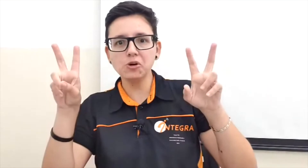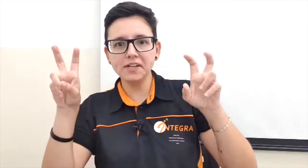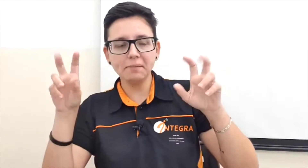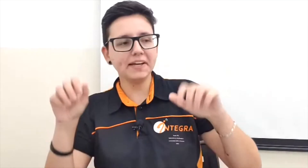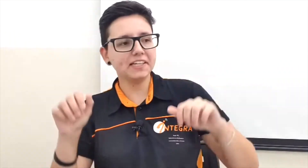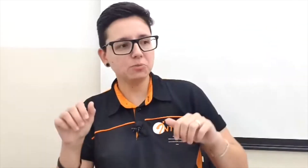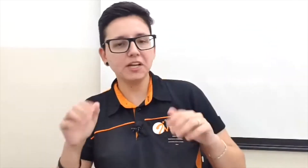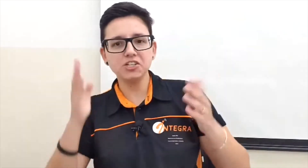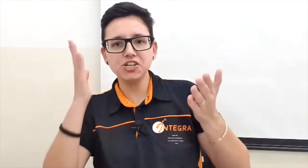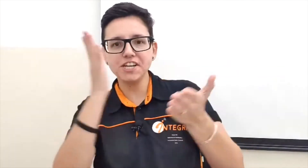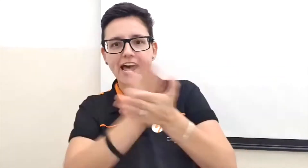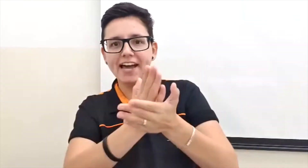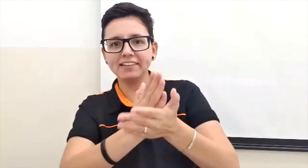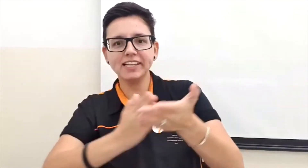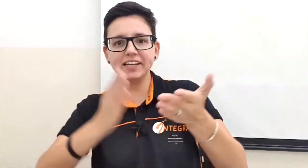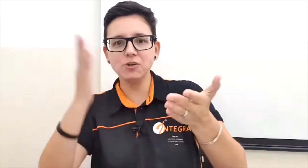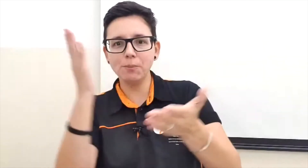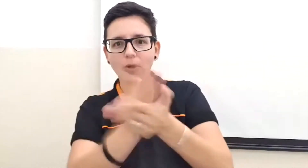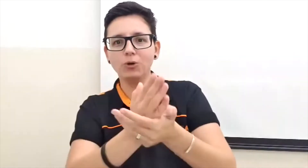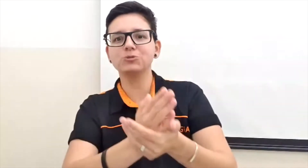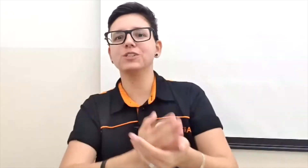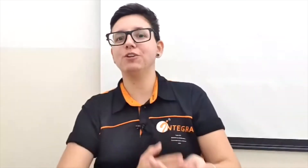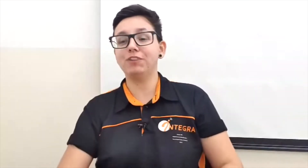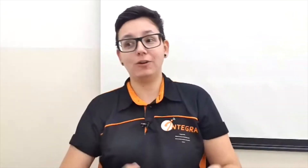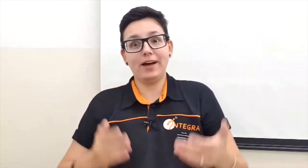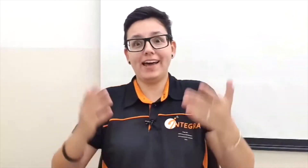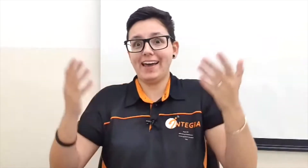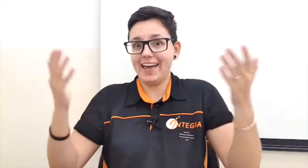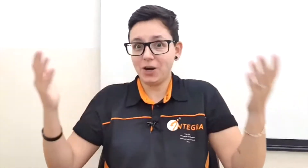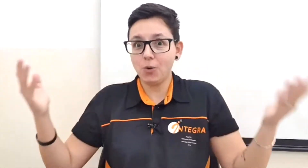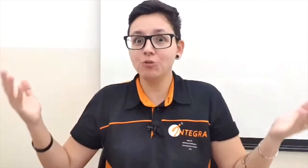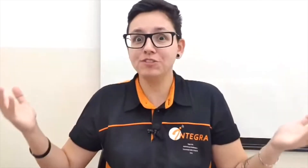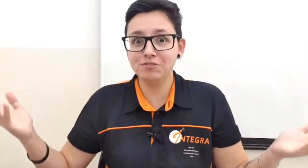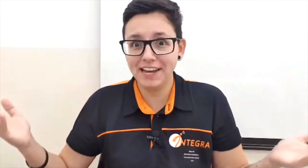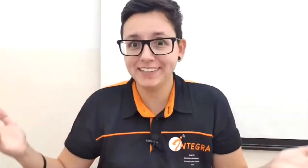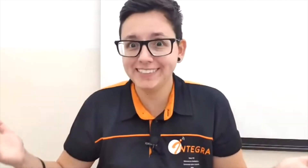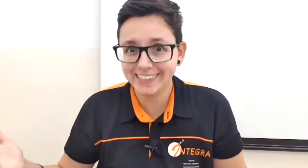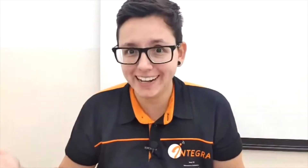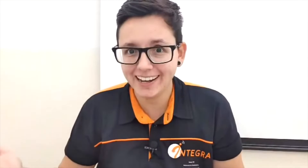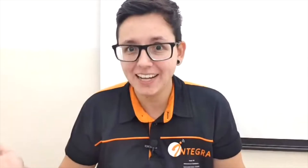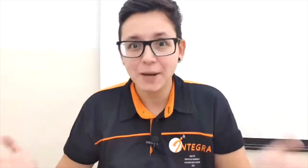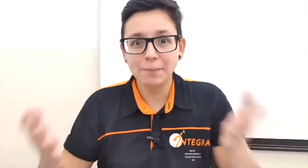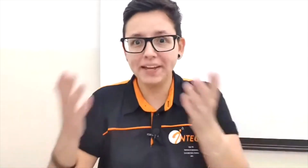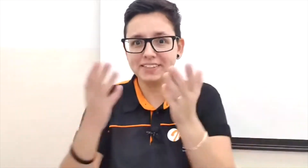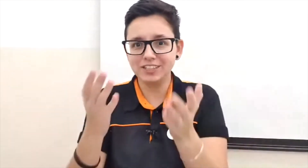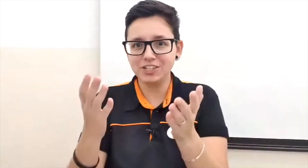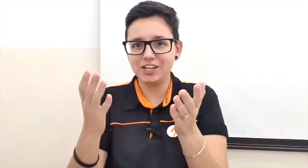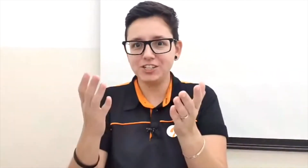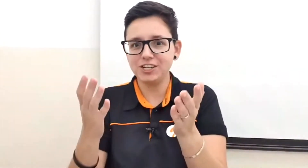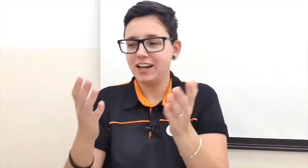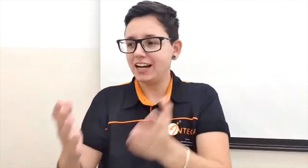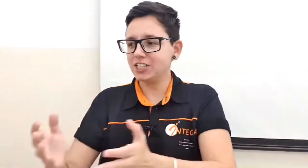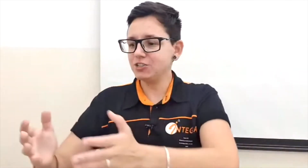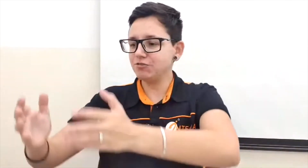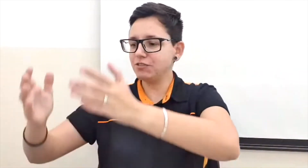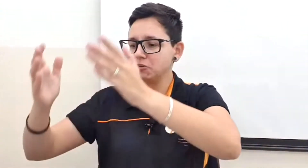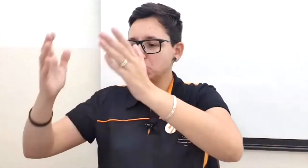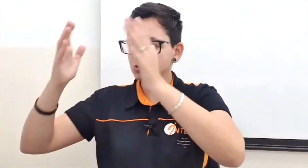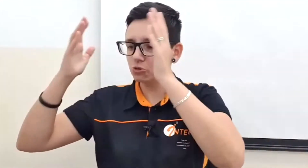surda mesmo, hein? Direta e no ponto. E eu falo, é a convivência, né? Pensa, gente, a gente vive com um